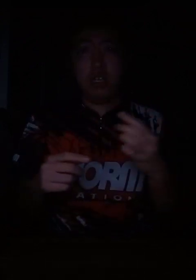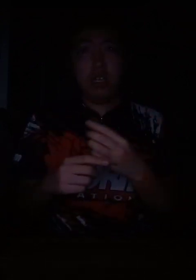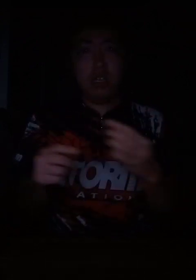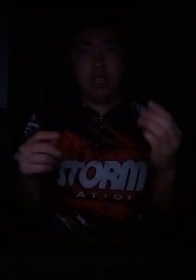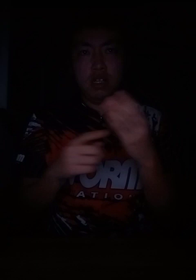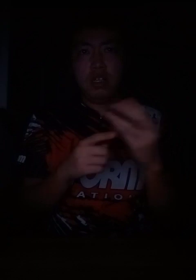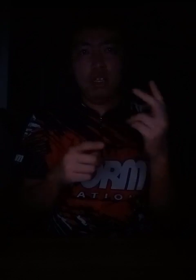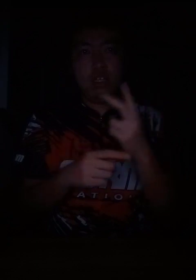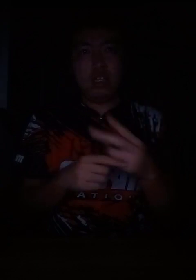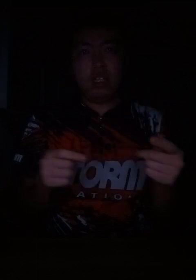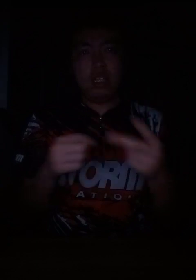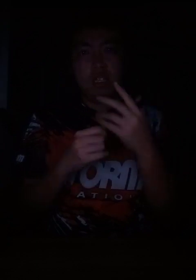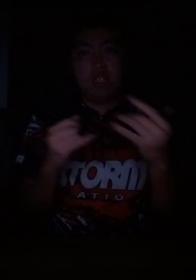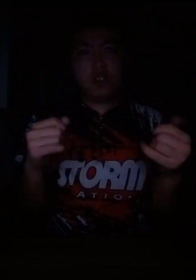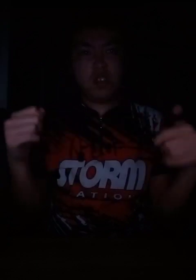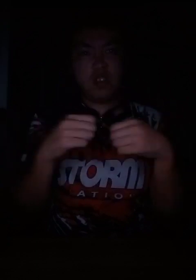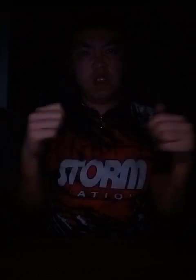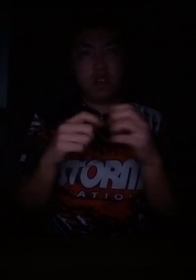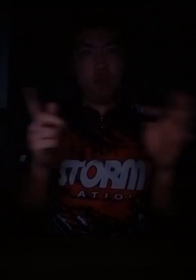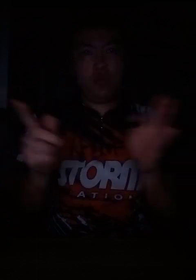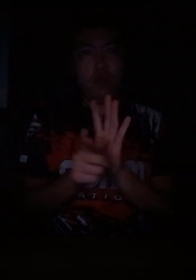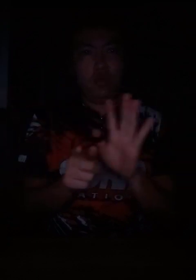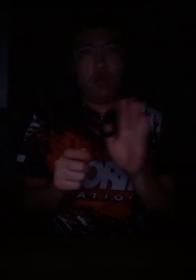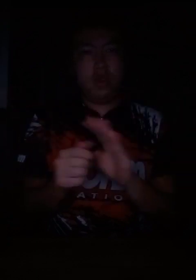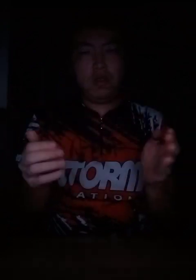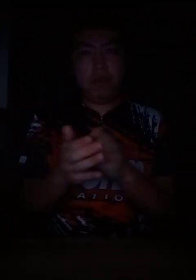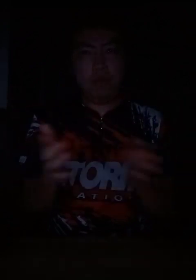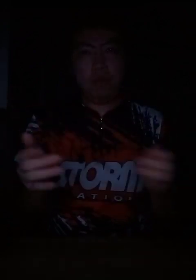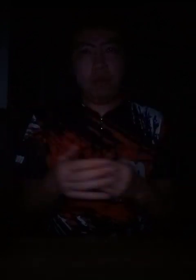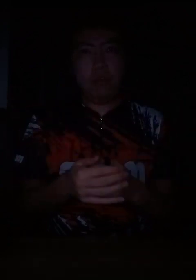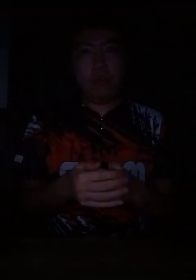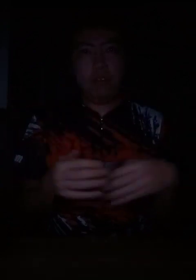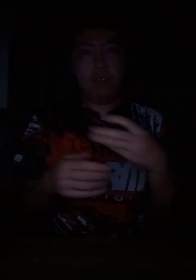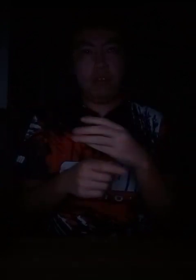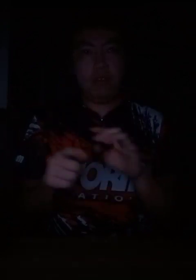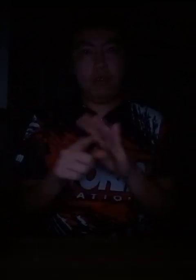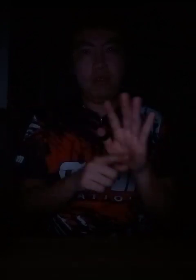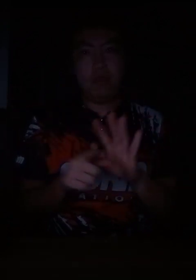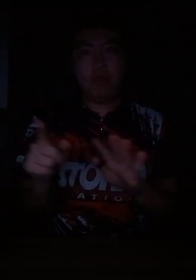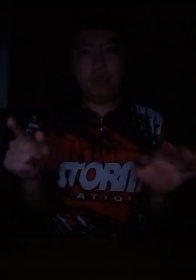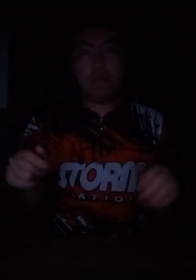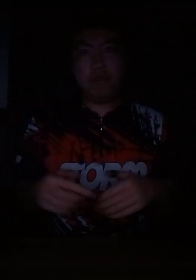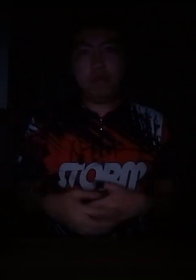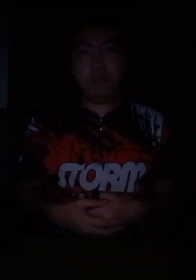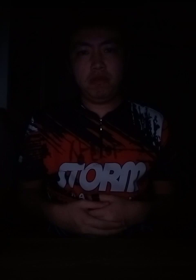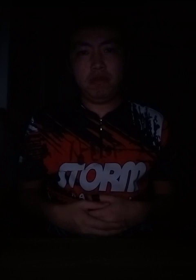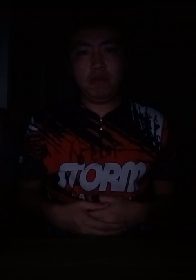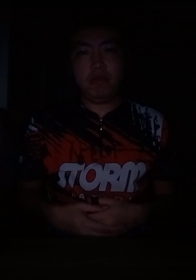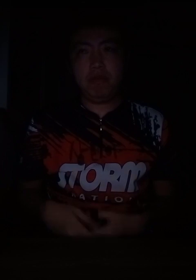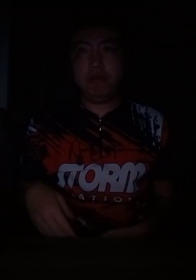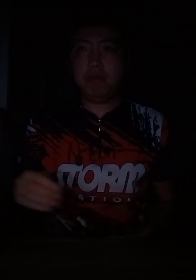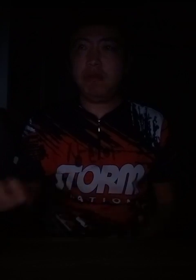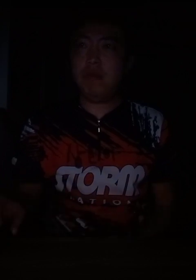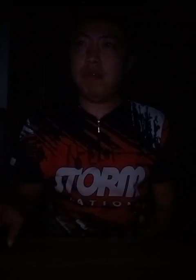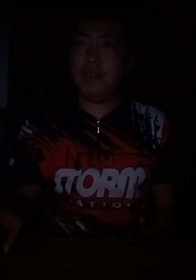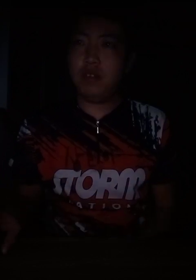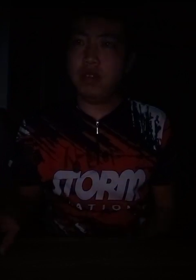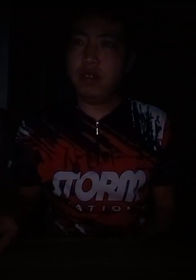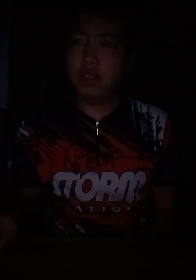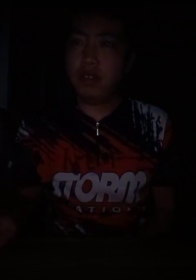가중처벌법상 운전자 폭행 등의 혐의를 적용해 구속하고 사건을 검찰에 넘겼습니다. 채널A 뉴스 공진입니다.